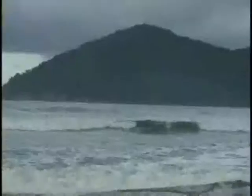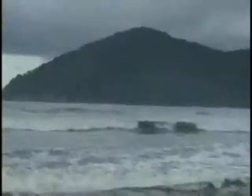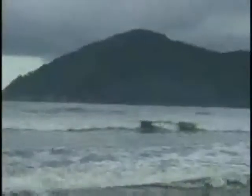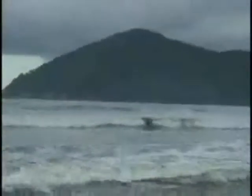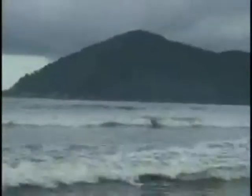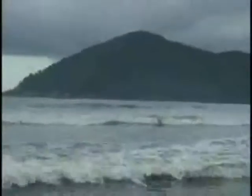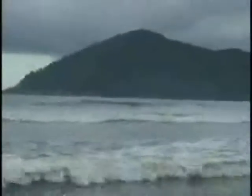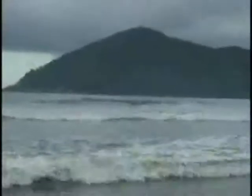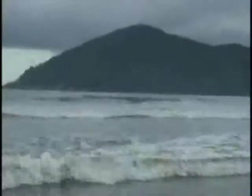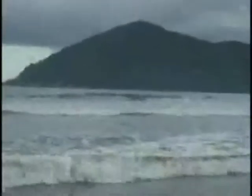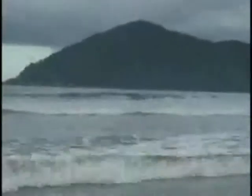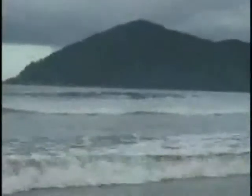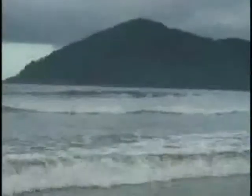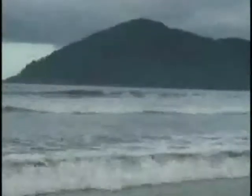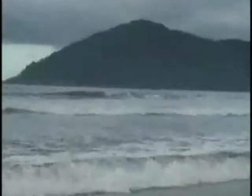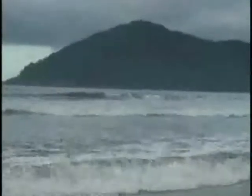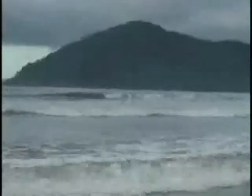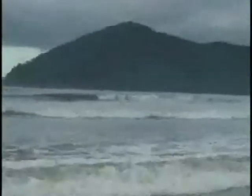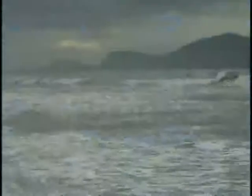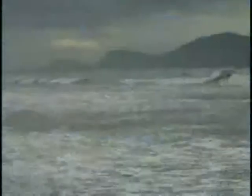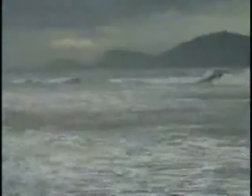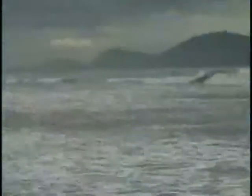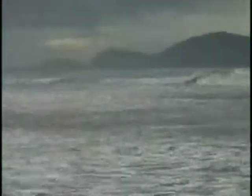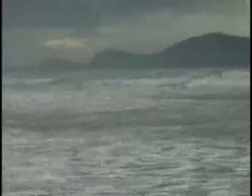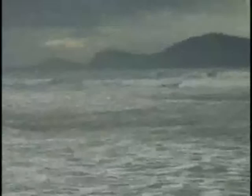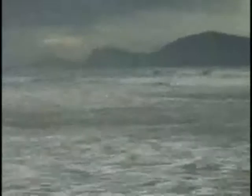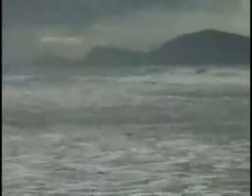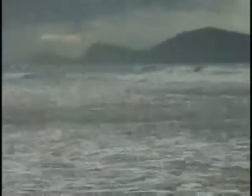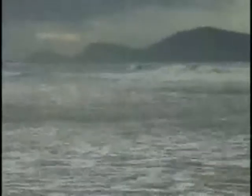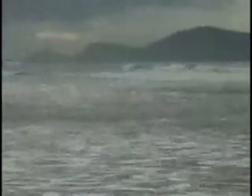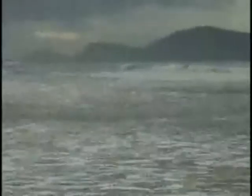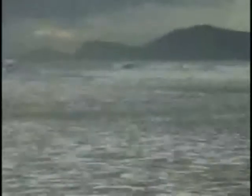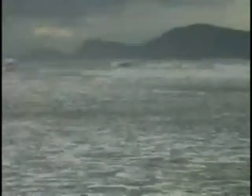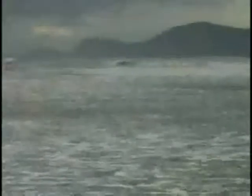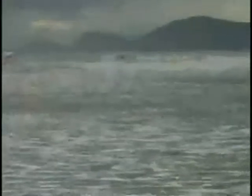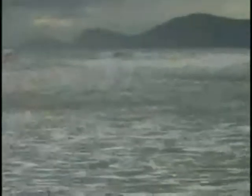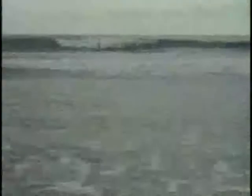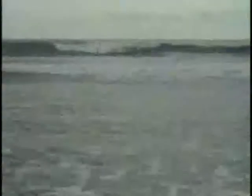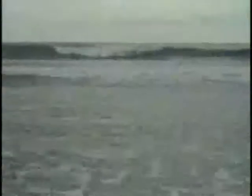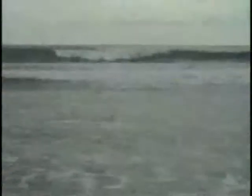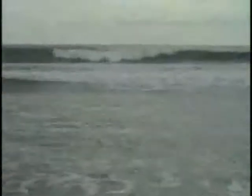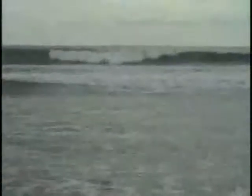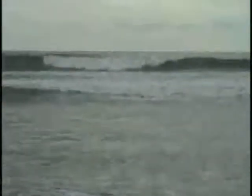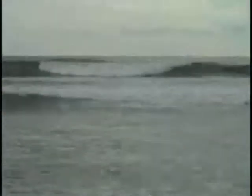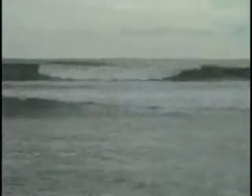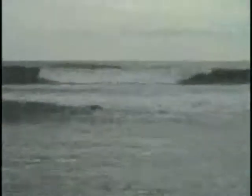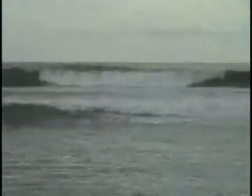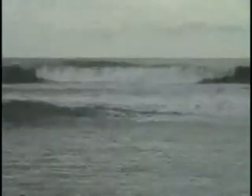ela agora, meu Pai. Senhor, essa pessoa que está dominada por pensamentos errados, a mente é